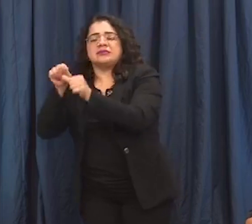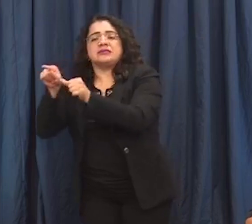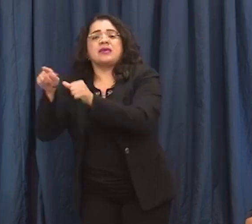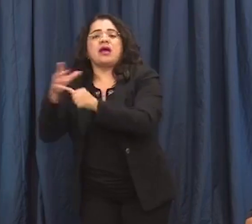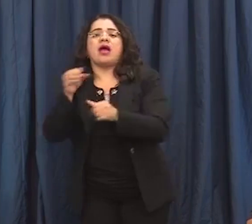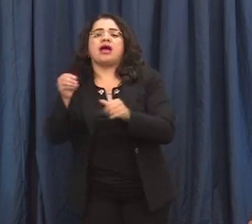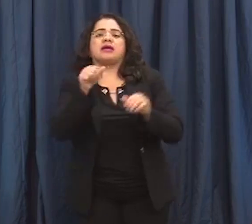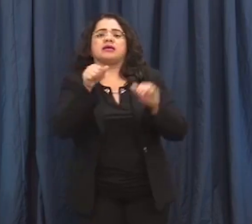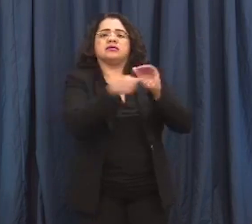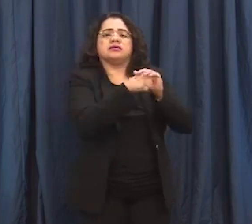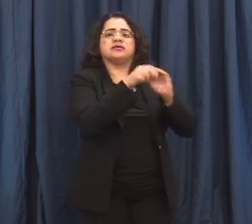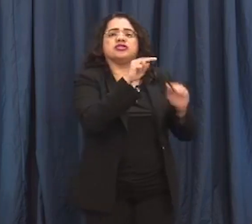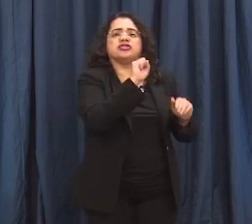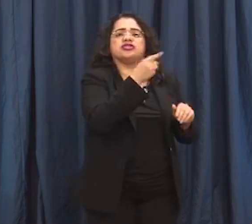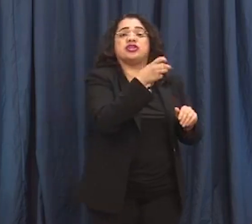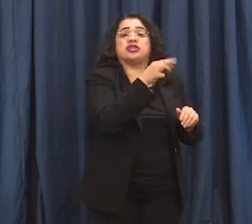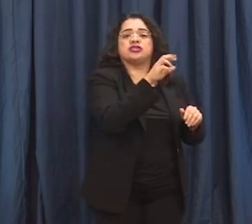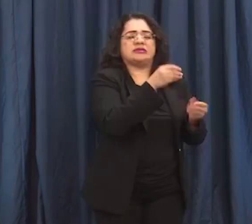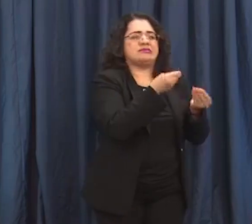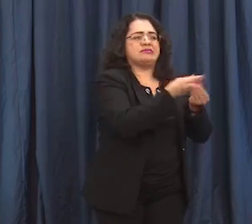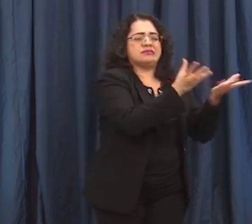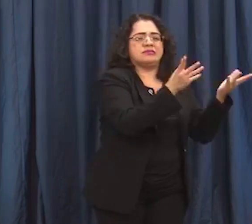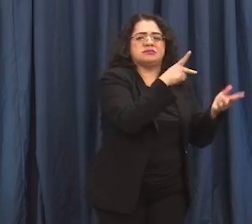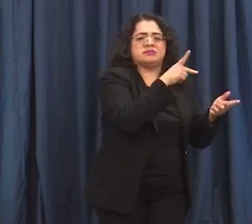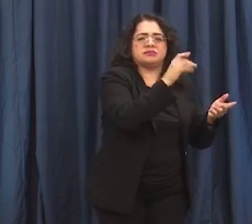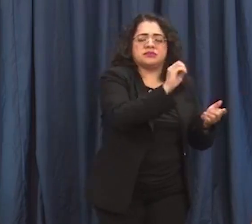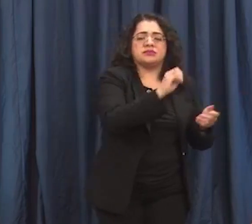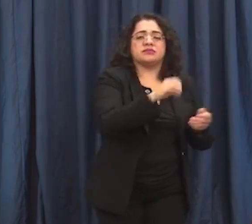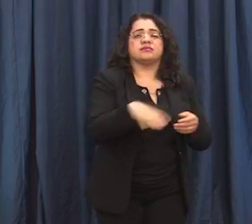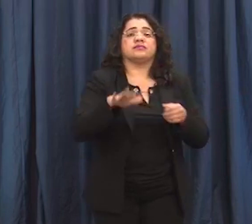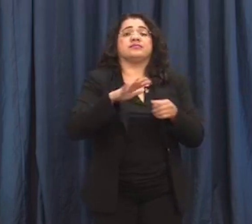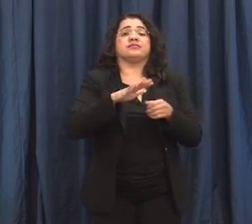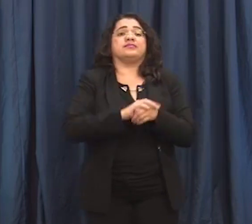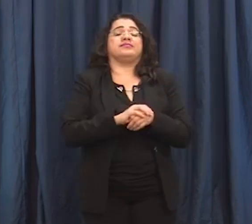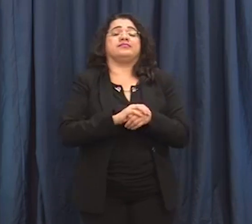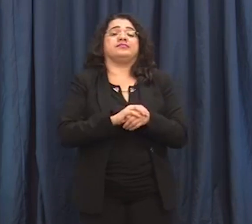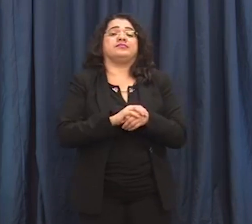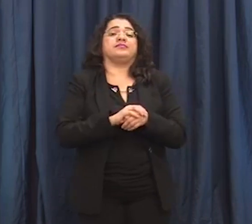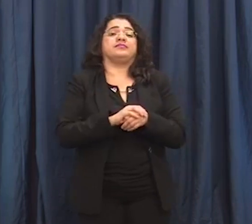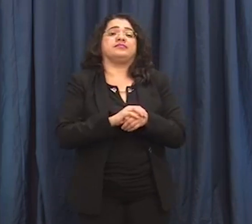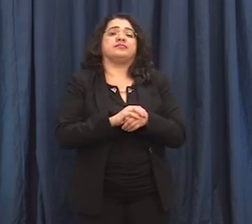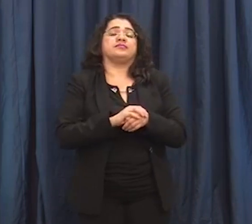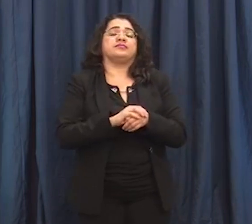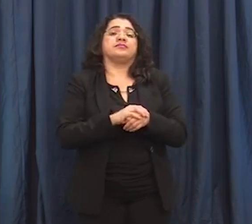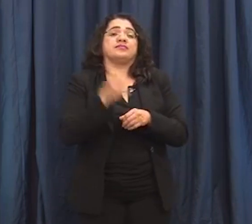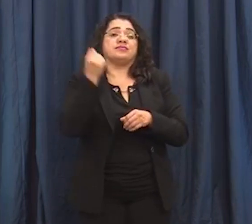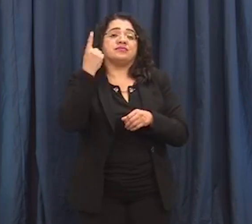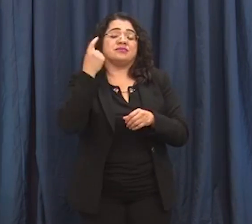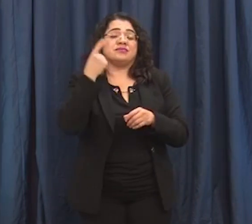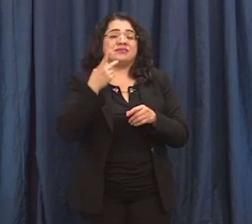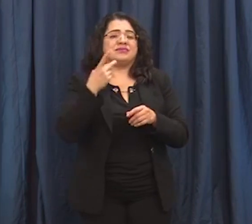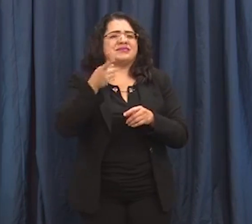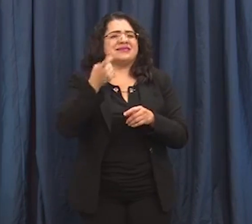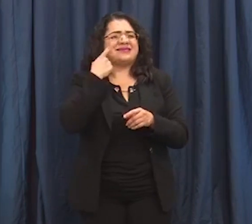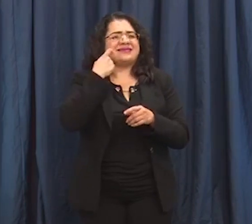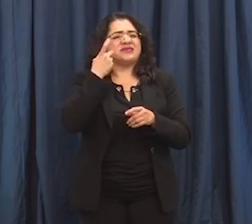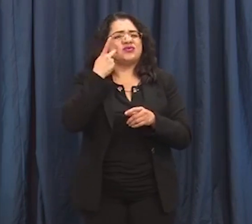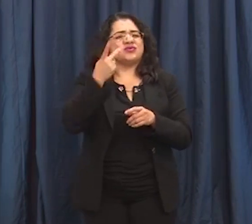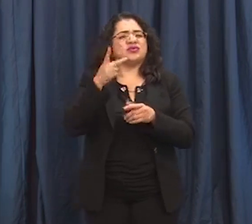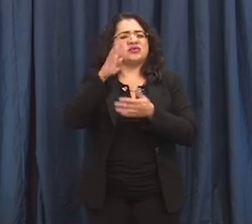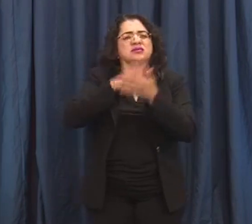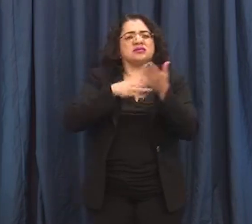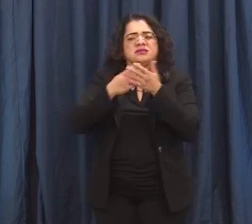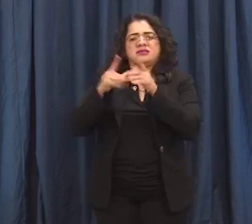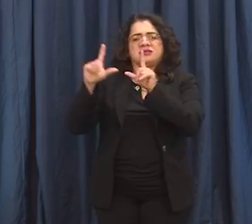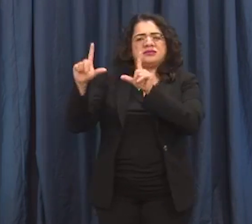Continuamos analizando la cantidad de casos y de muertes del coronavirus. Y algunas de las imágenes que vieron hace un momento